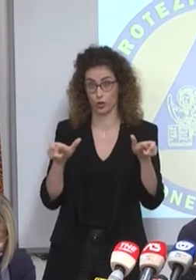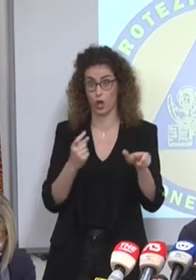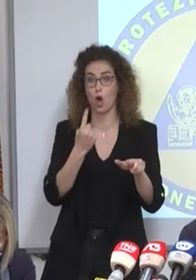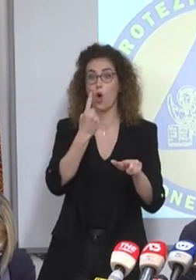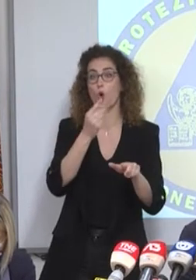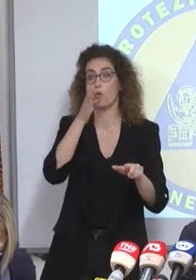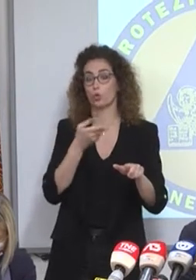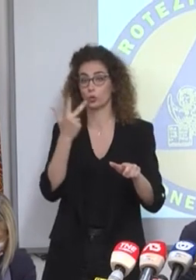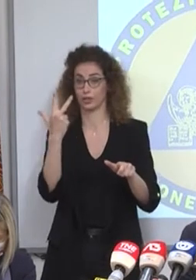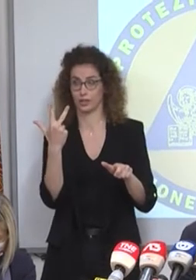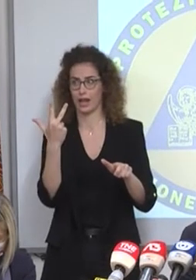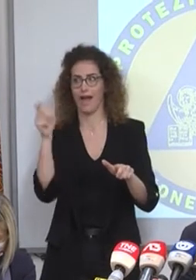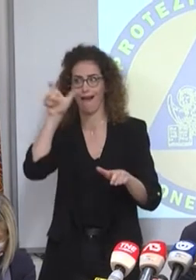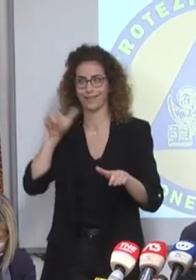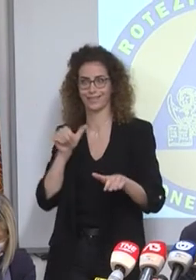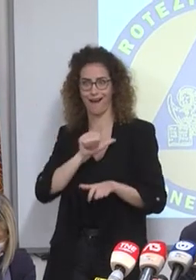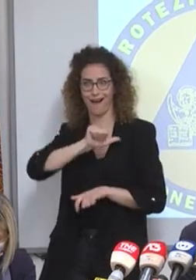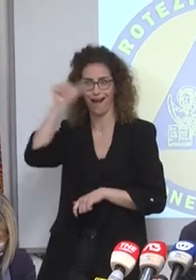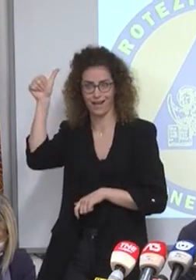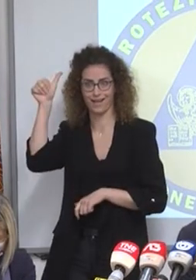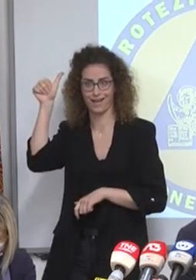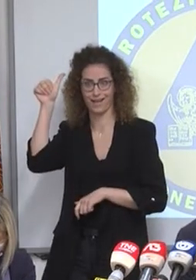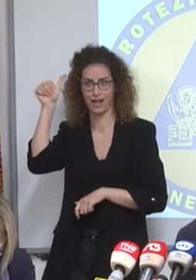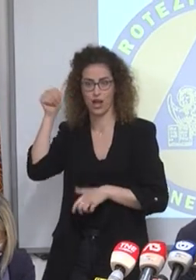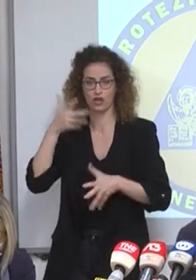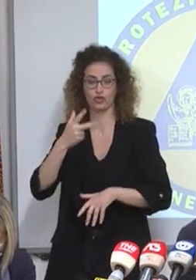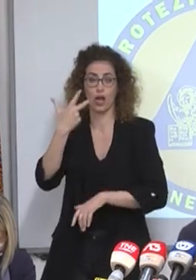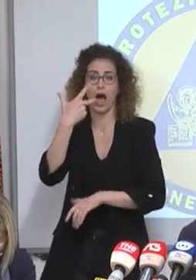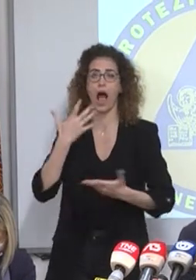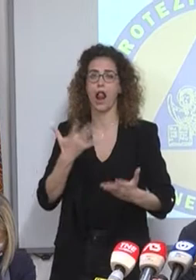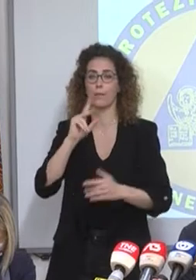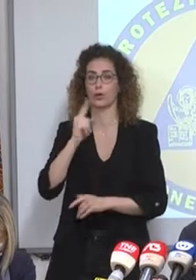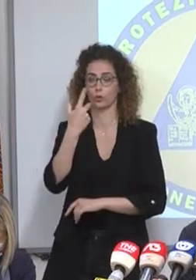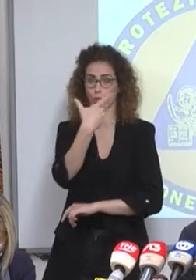primi l'italia ha già avuto almeno l'inoculazione